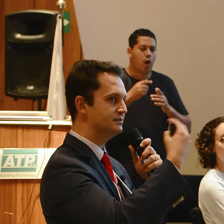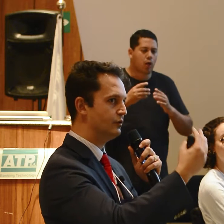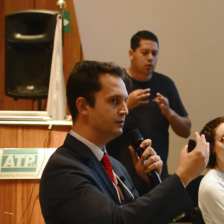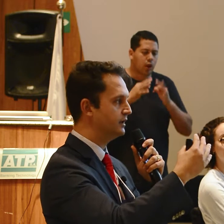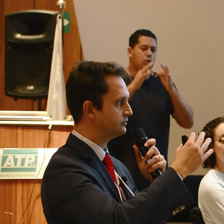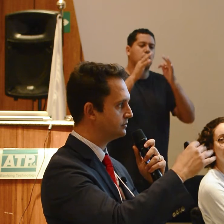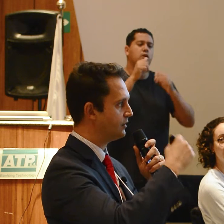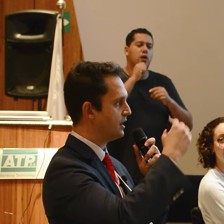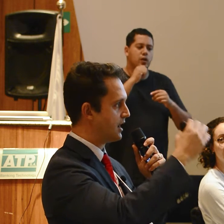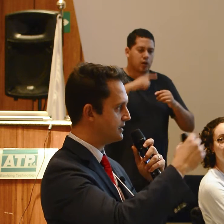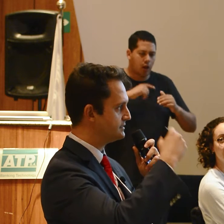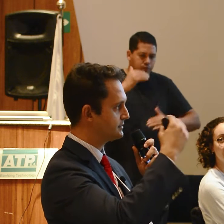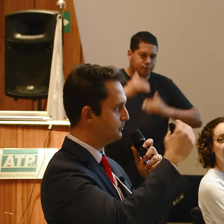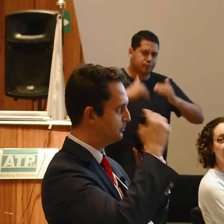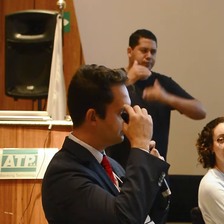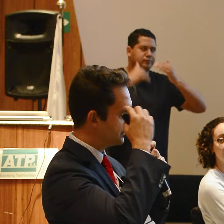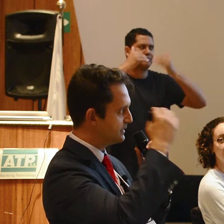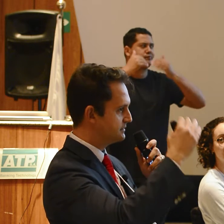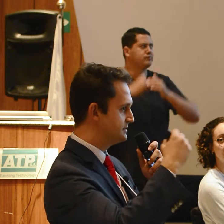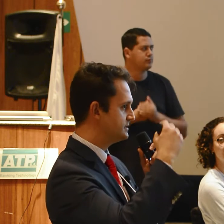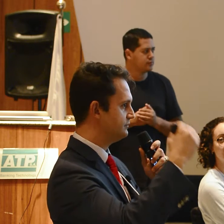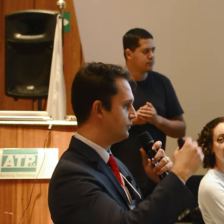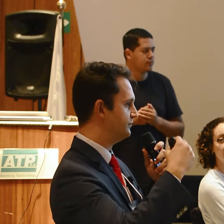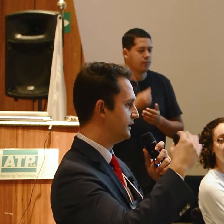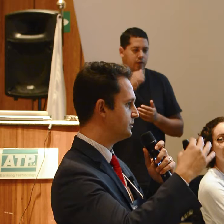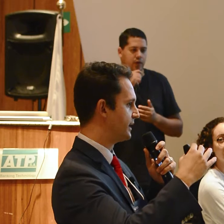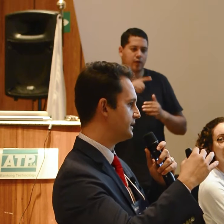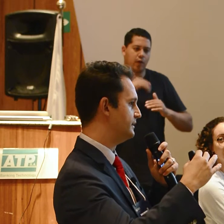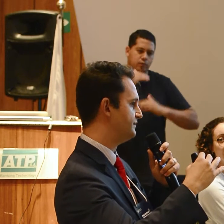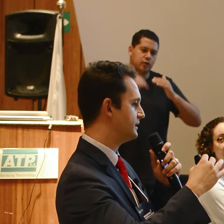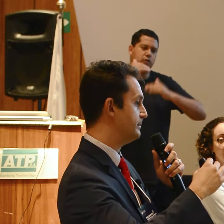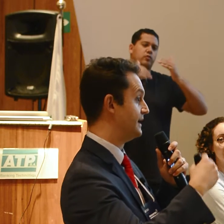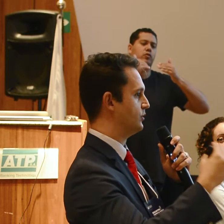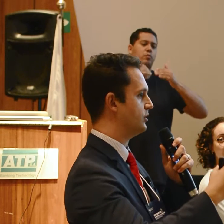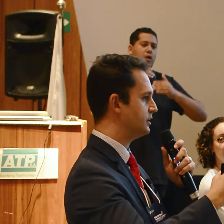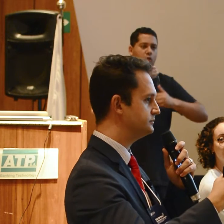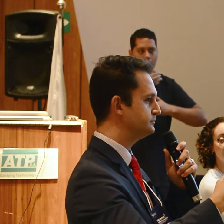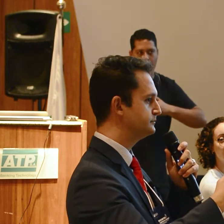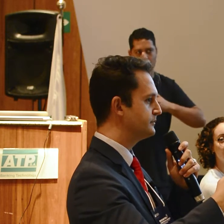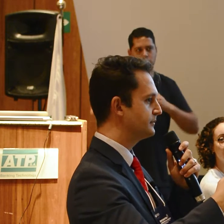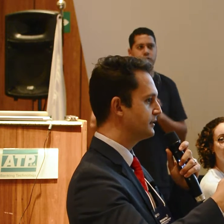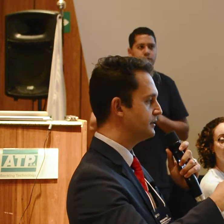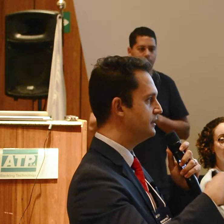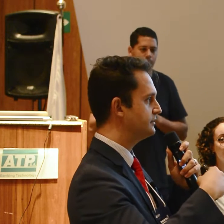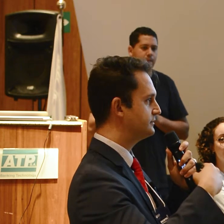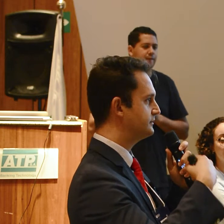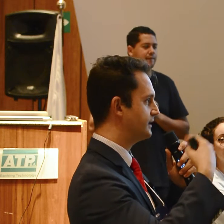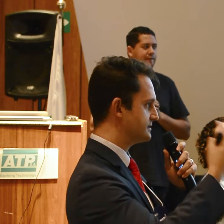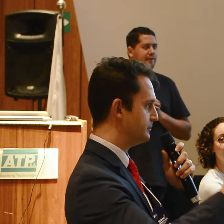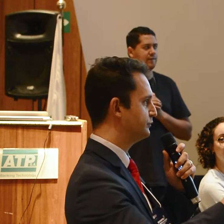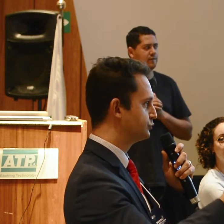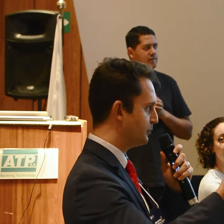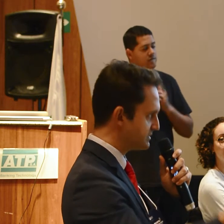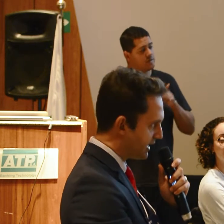em desenvolvimento. Então, eles estão desenvolvendo para que ele fique melhor e,